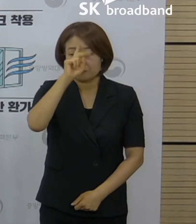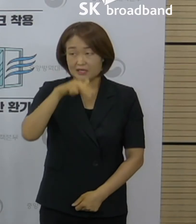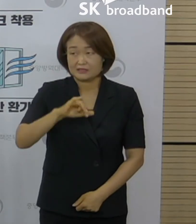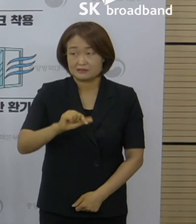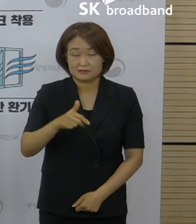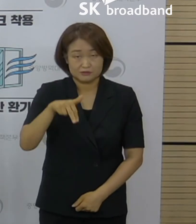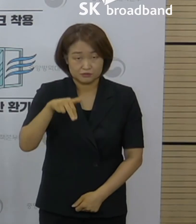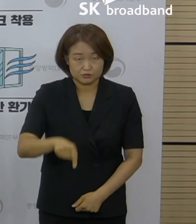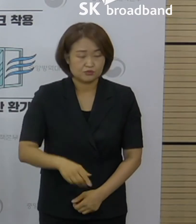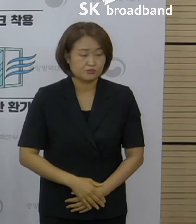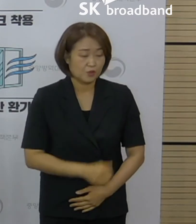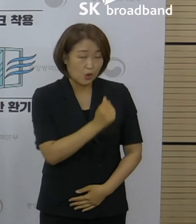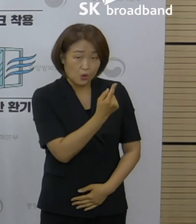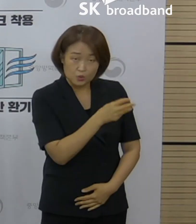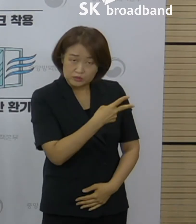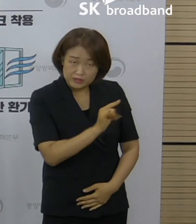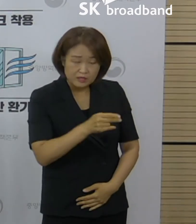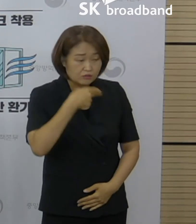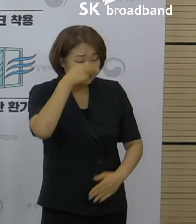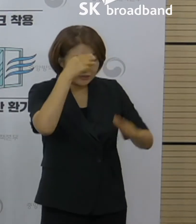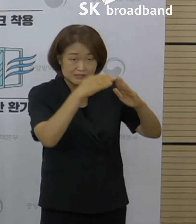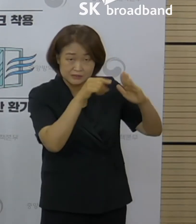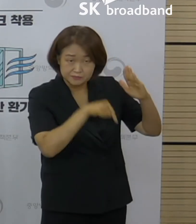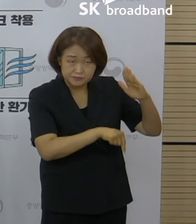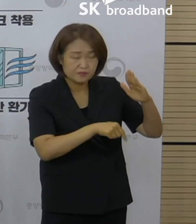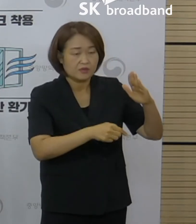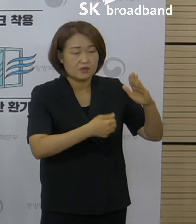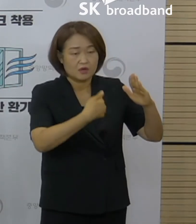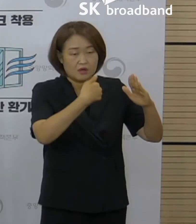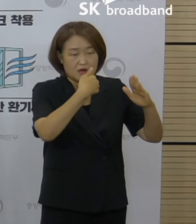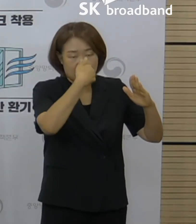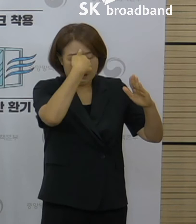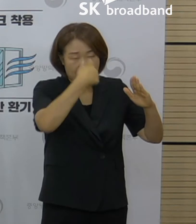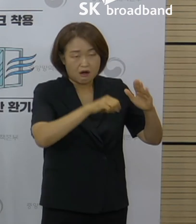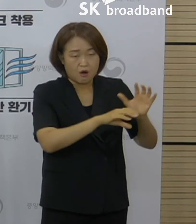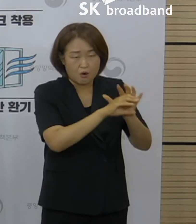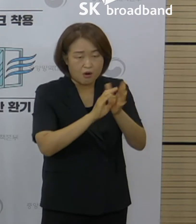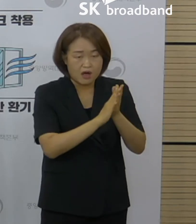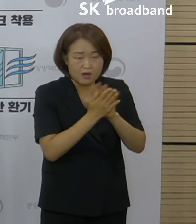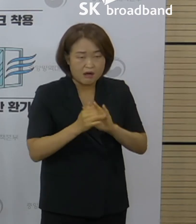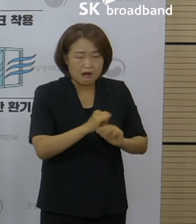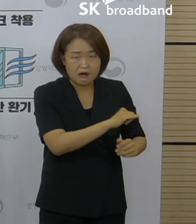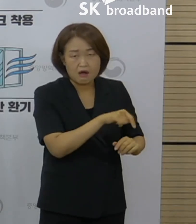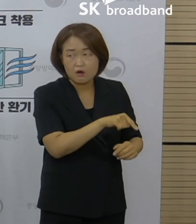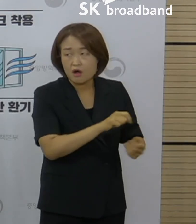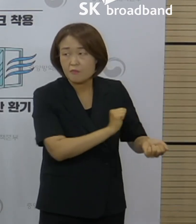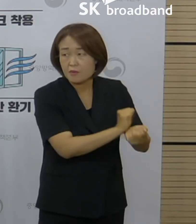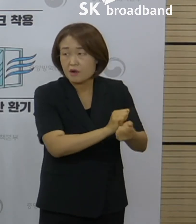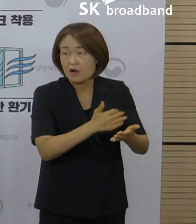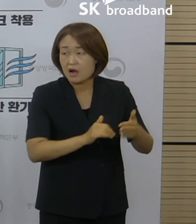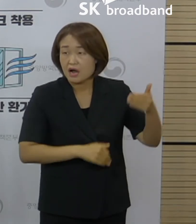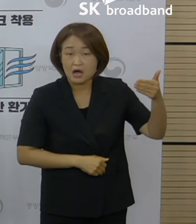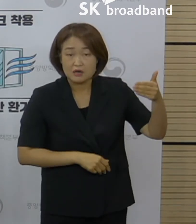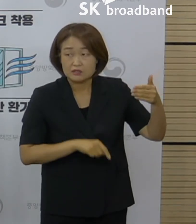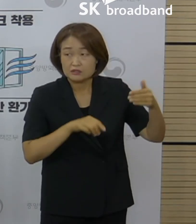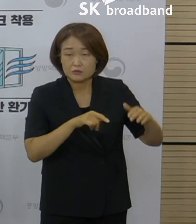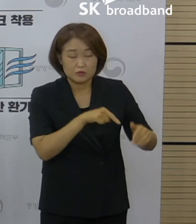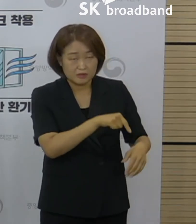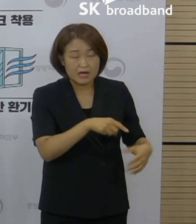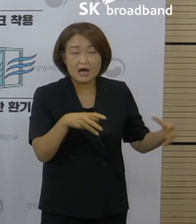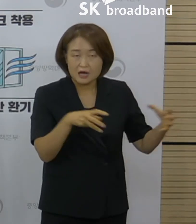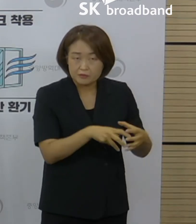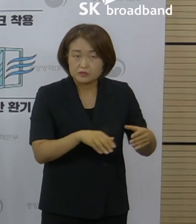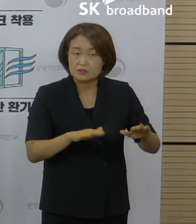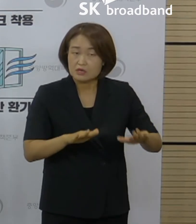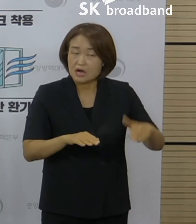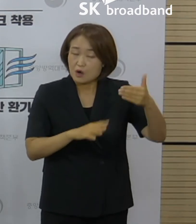홍대 술집발 델타 변이 관련해서 지난 브리핑에서는 아홉 건 확인해서 더 추가가 됐는지 또 몇 명